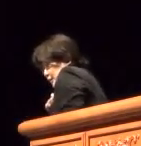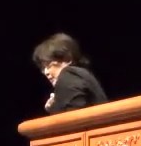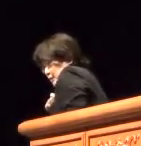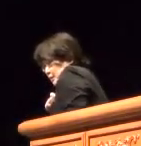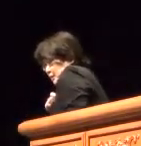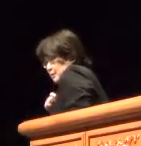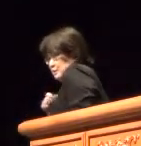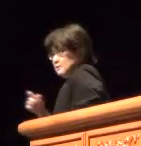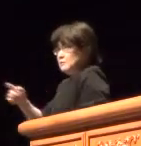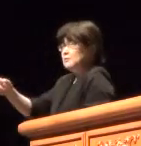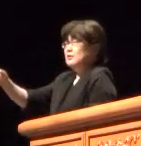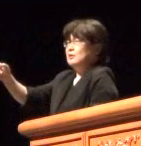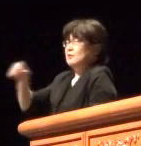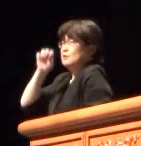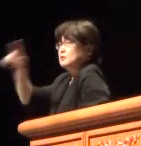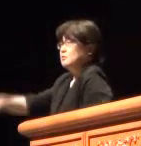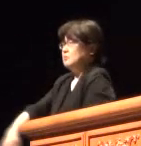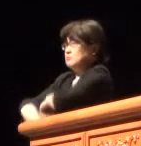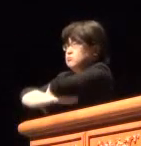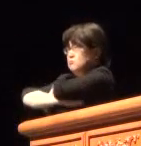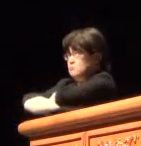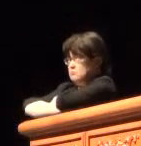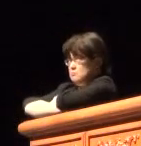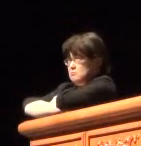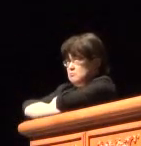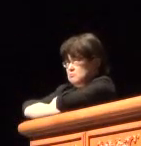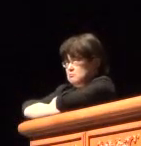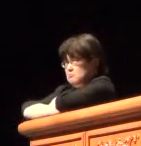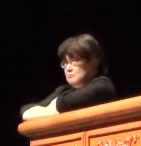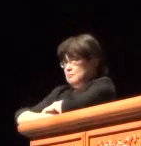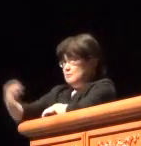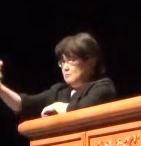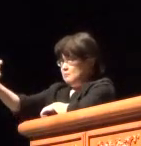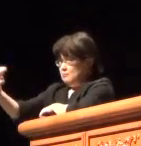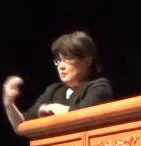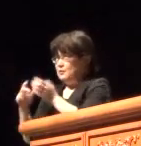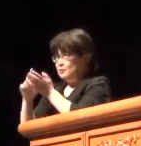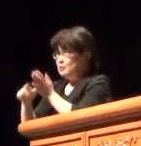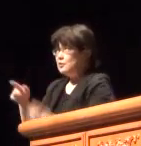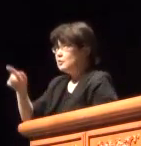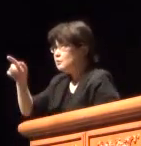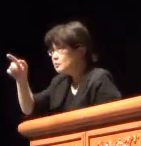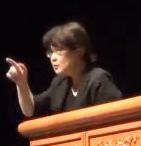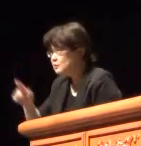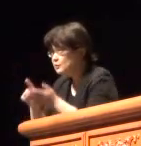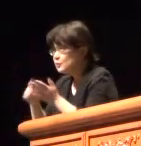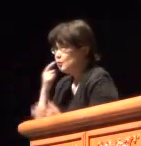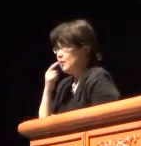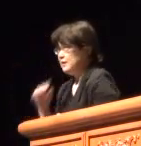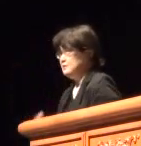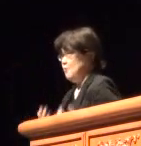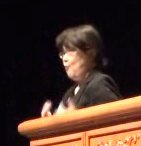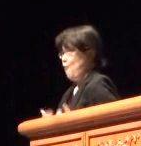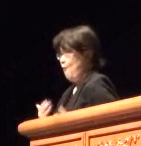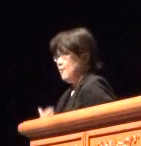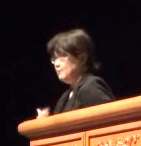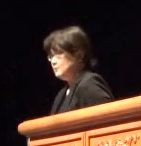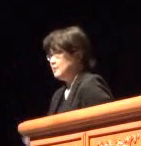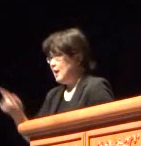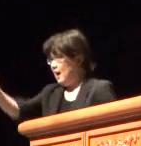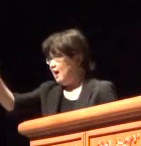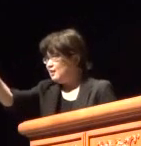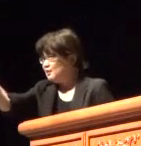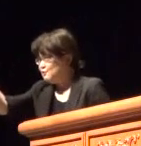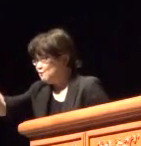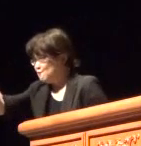と腕組みして睨まれてる人が真ん中にいた時、でも時々私そういう時燃えるんです。あいつを変え